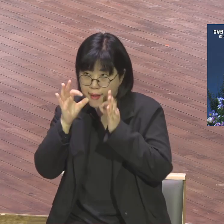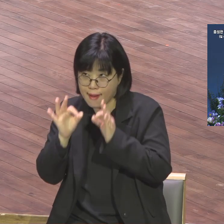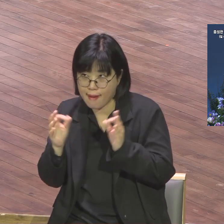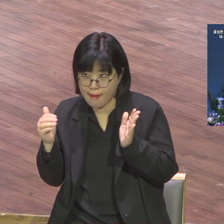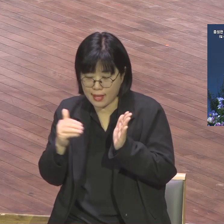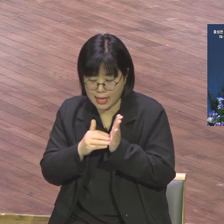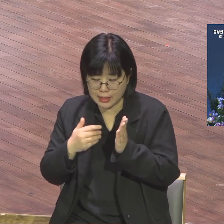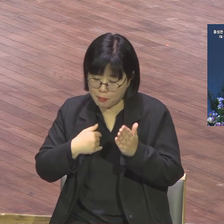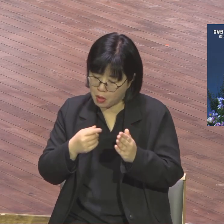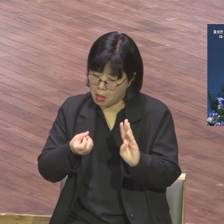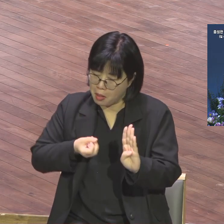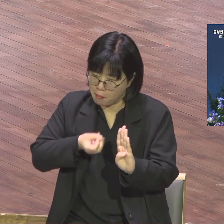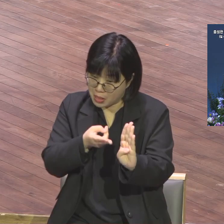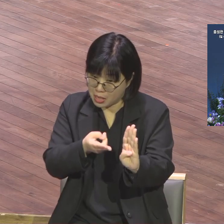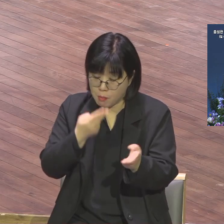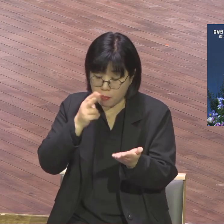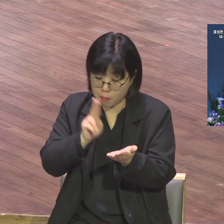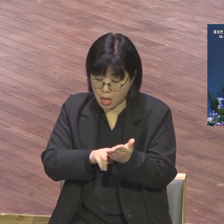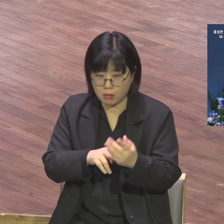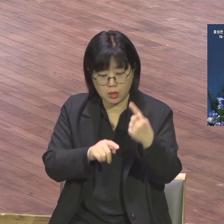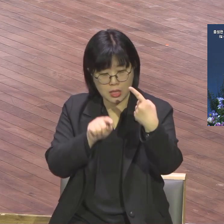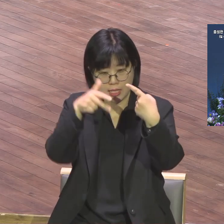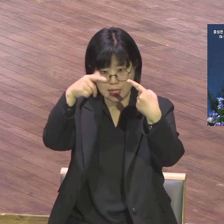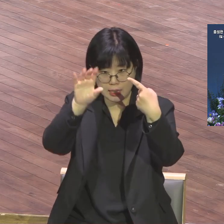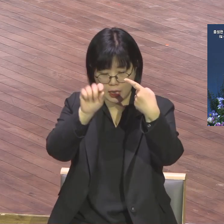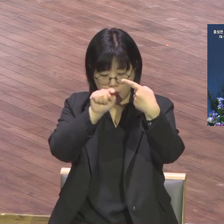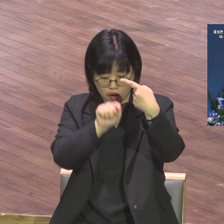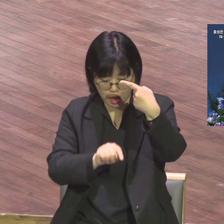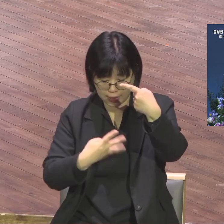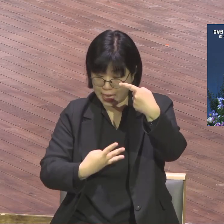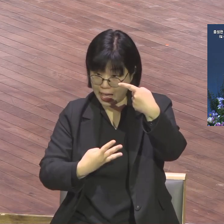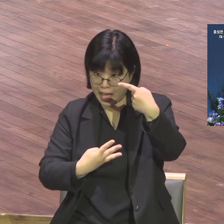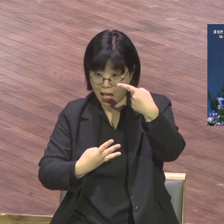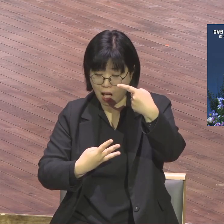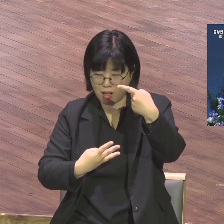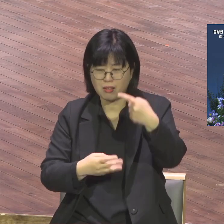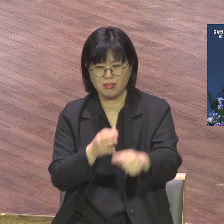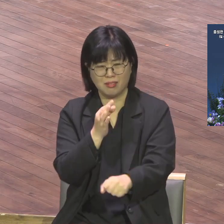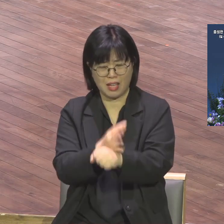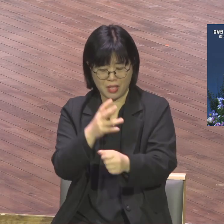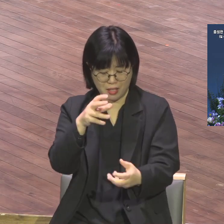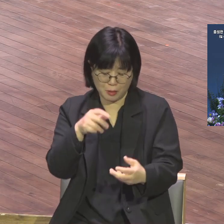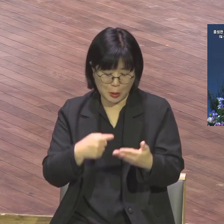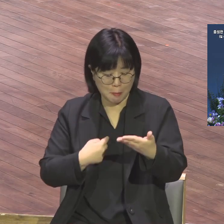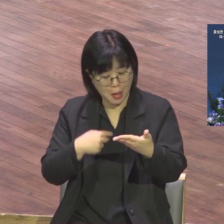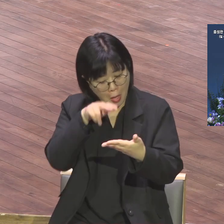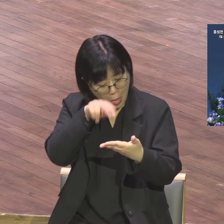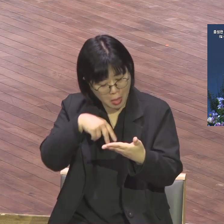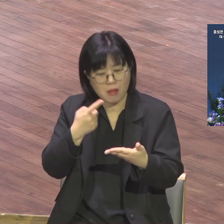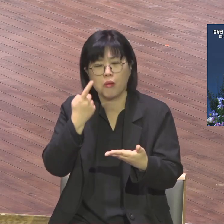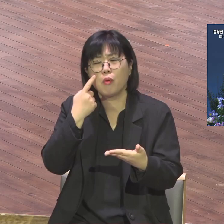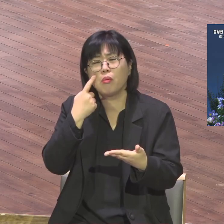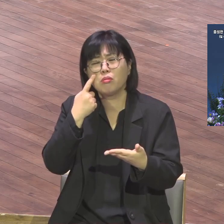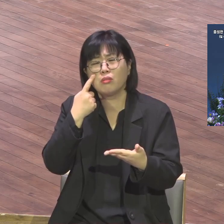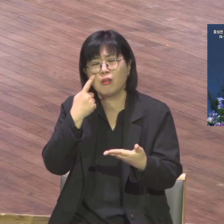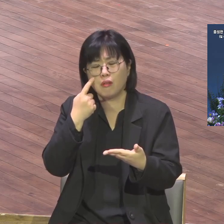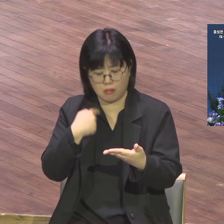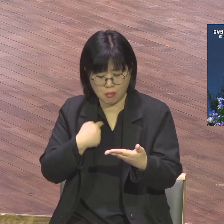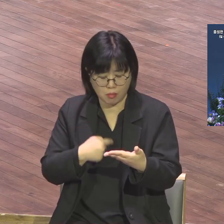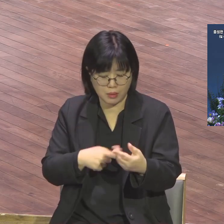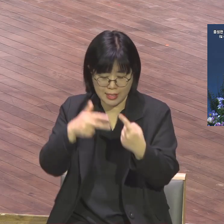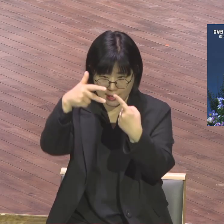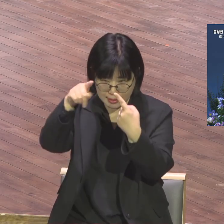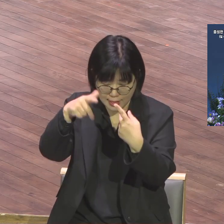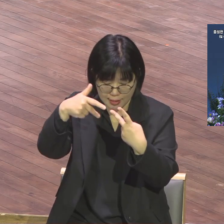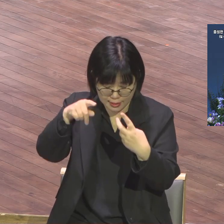없는데 이 빌립보서 안에 있는 이 말씀을 처음부터 마지막까지 한번 묵상하는 주간